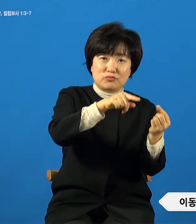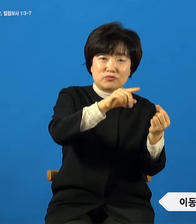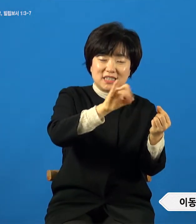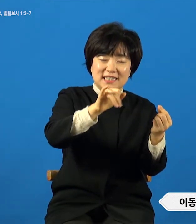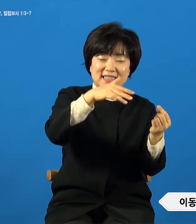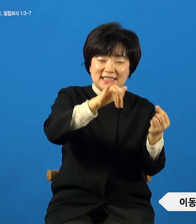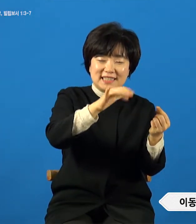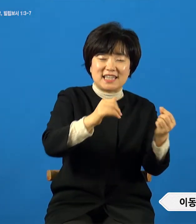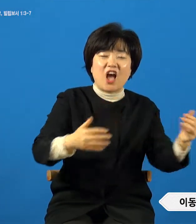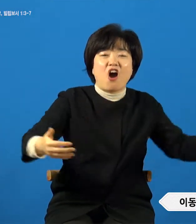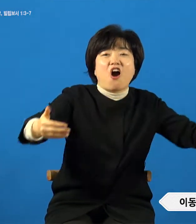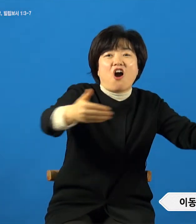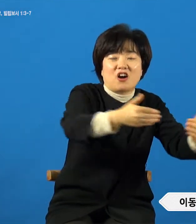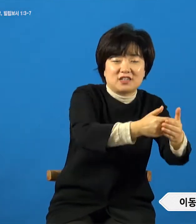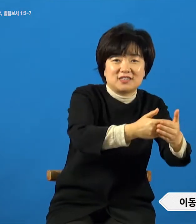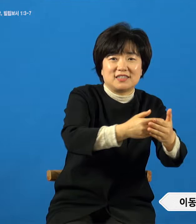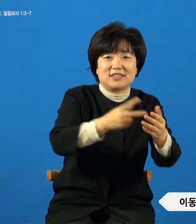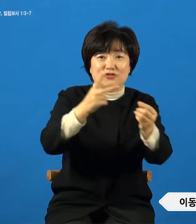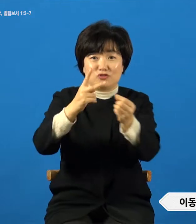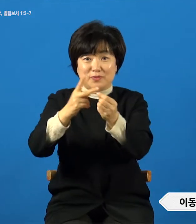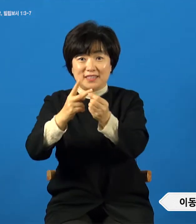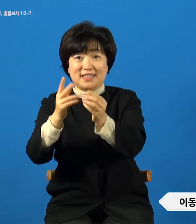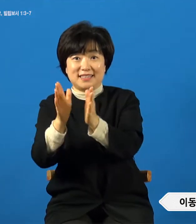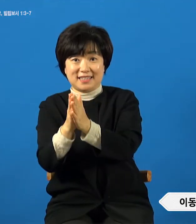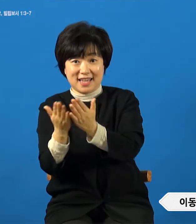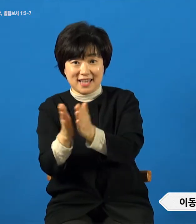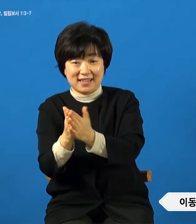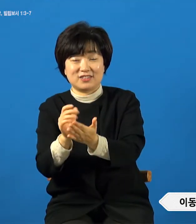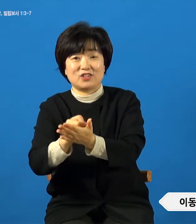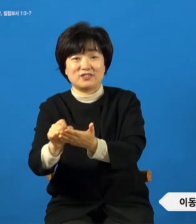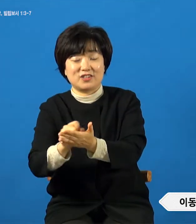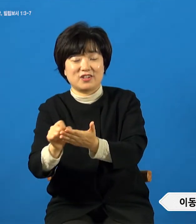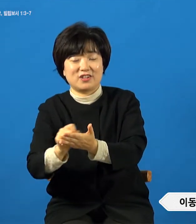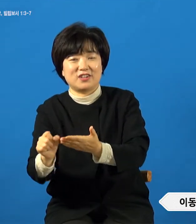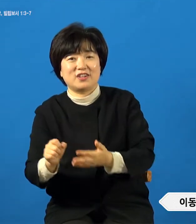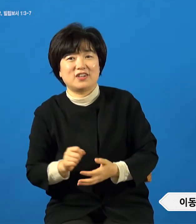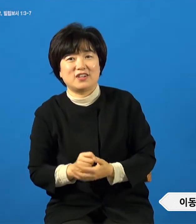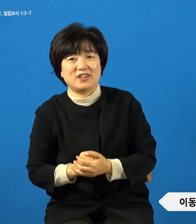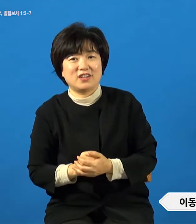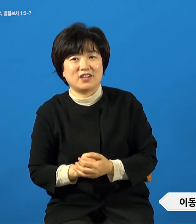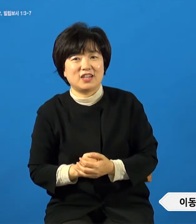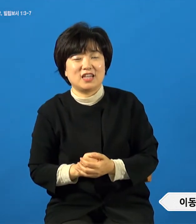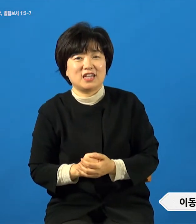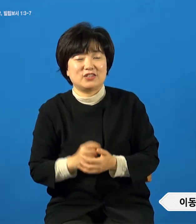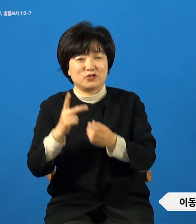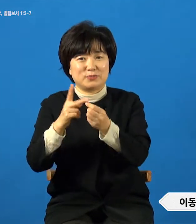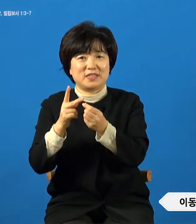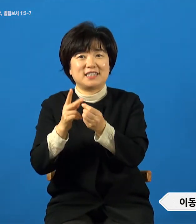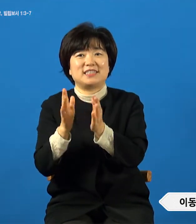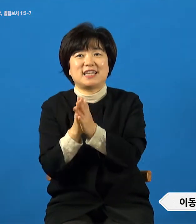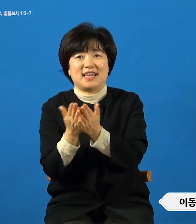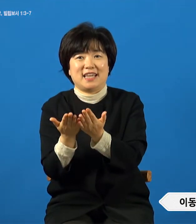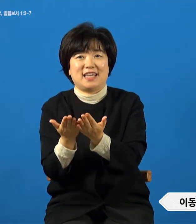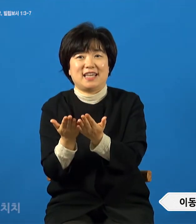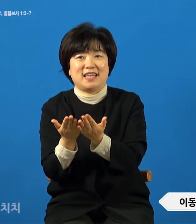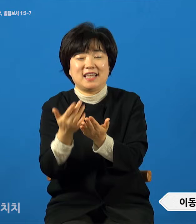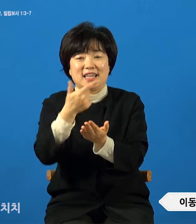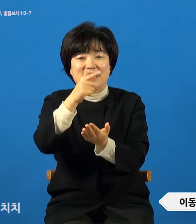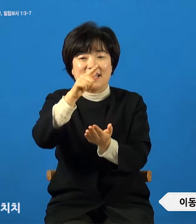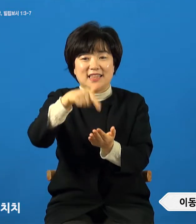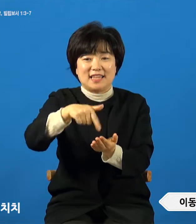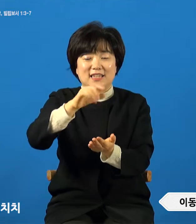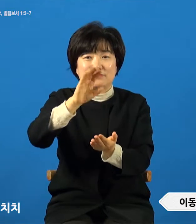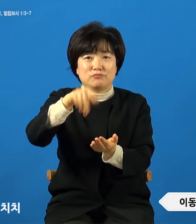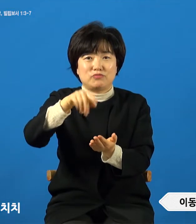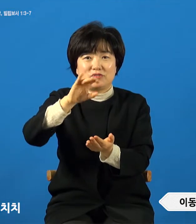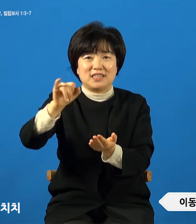번째 책인데 이번에 한국에 나오면서 두 번째 책을 썼어요. 이 책이 두 번째 책입니다. 닉